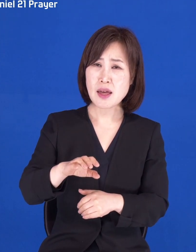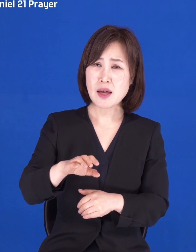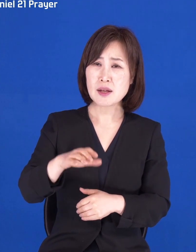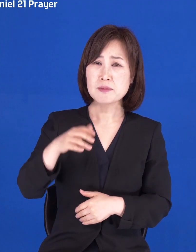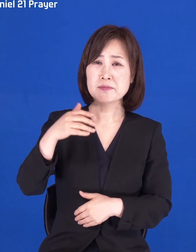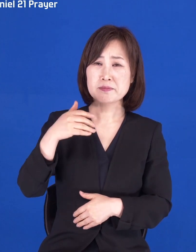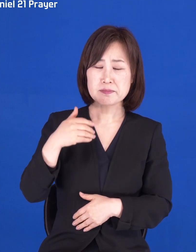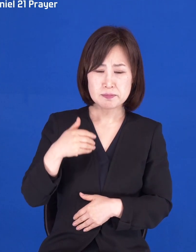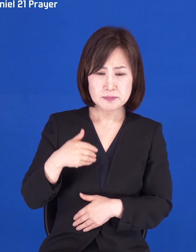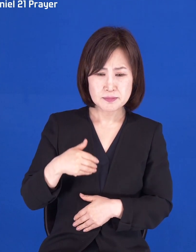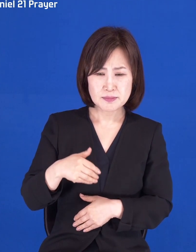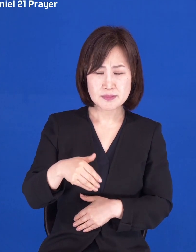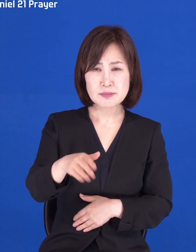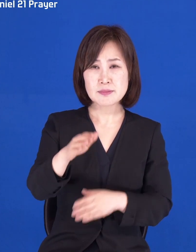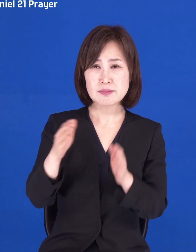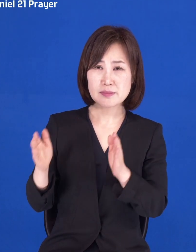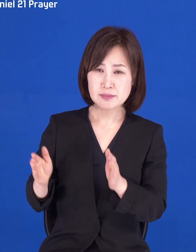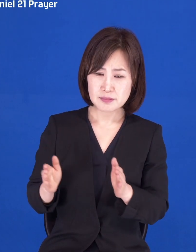길에서